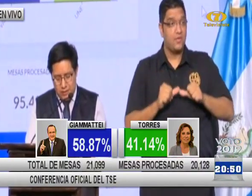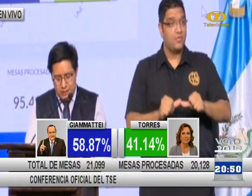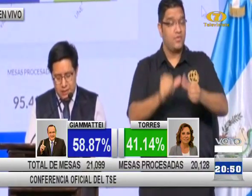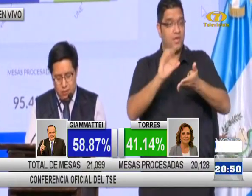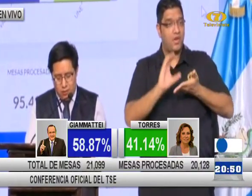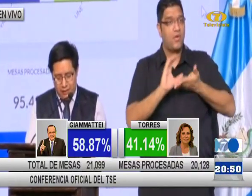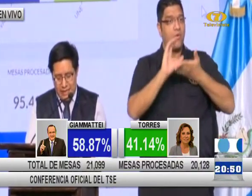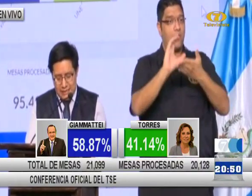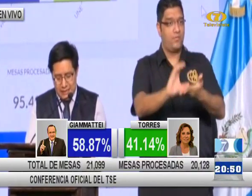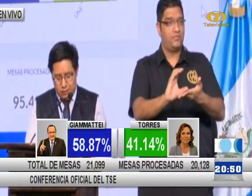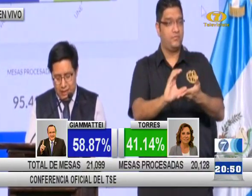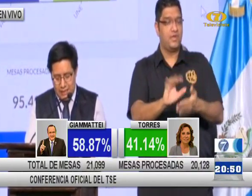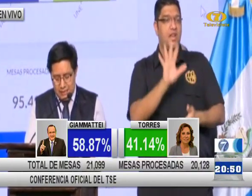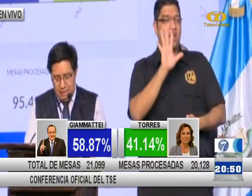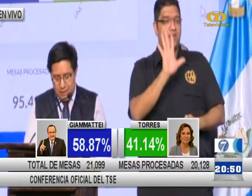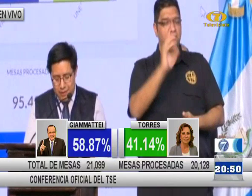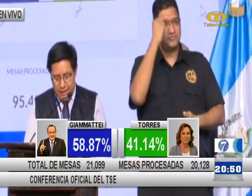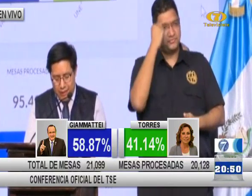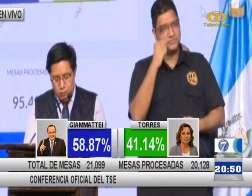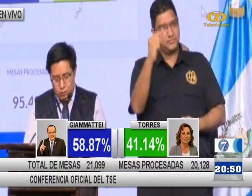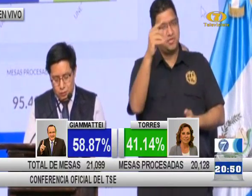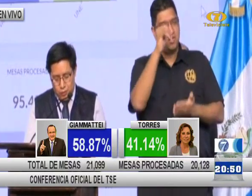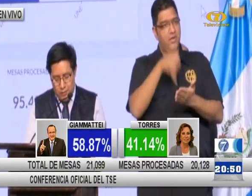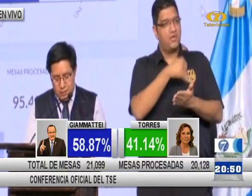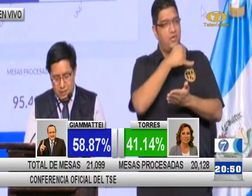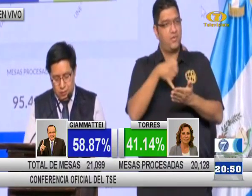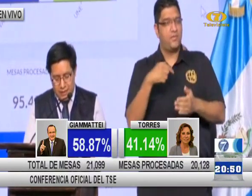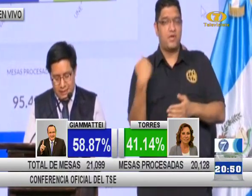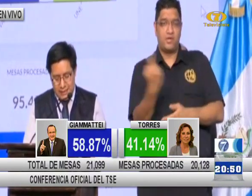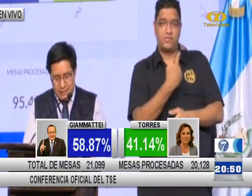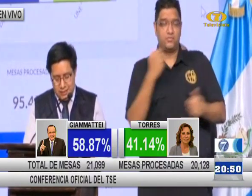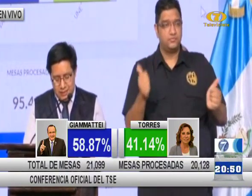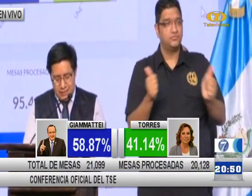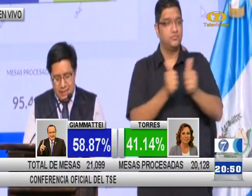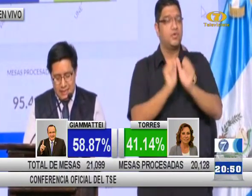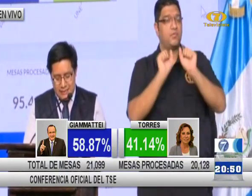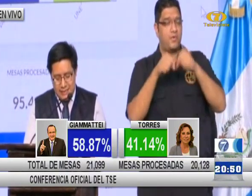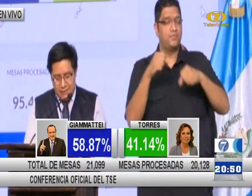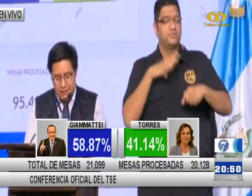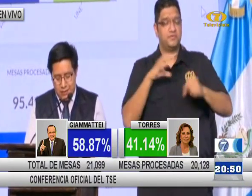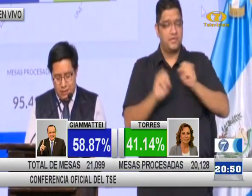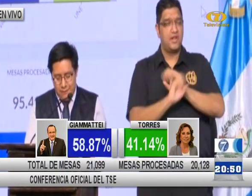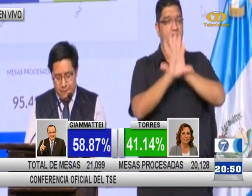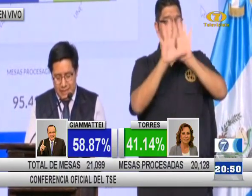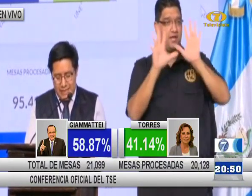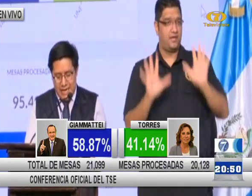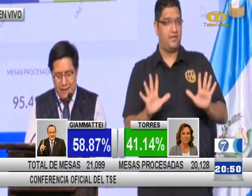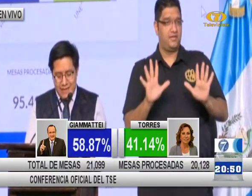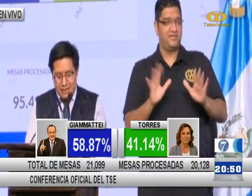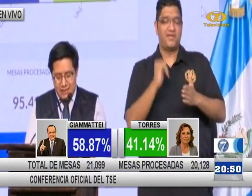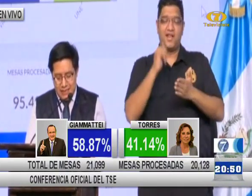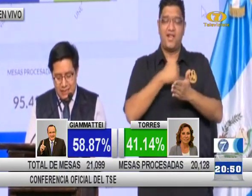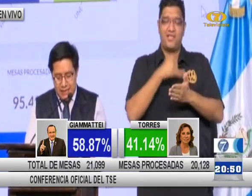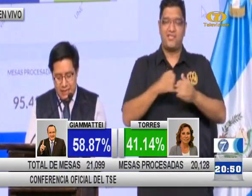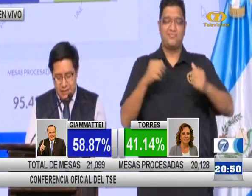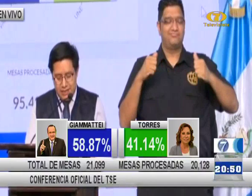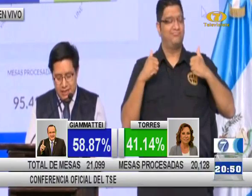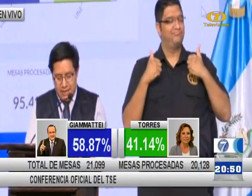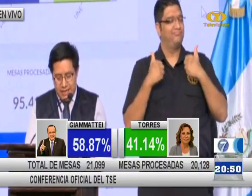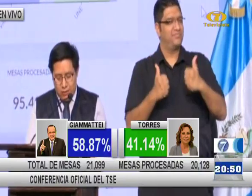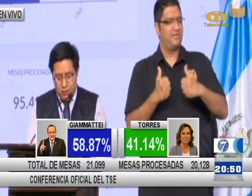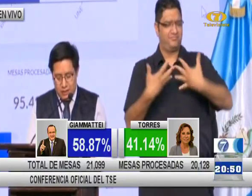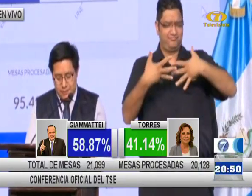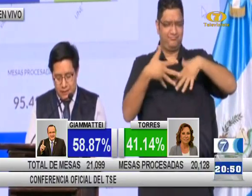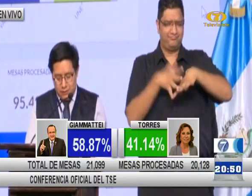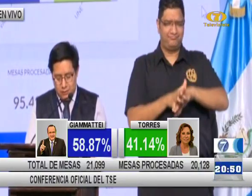las últimas 5 jornadas electorales para que juntos podamos asegurar que las elecciones se celebren de una manera abierta,